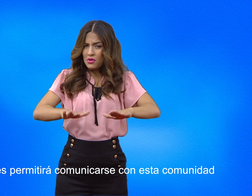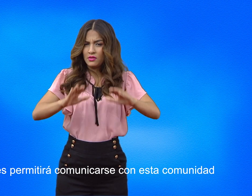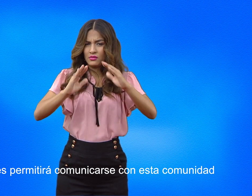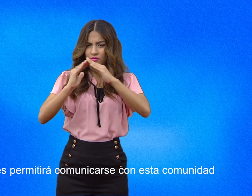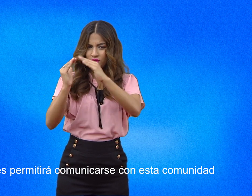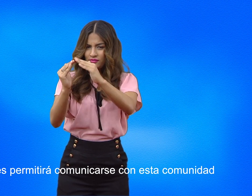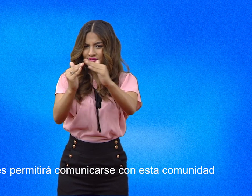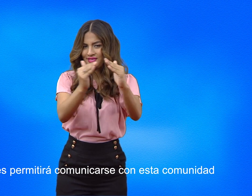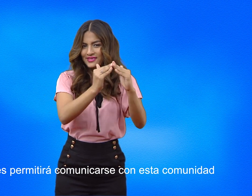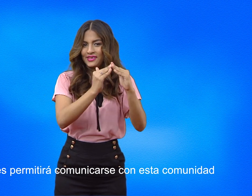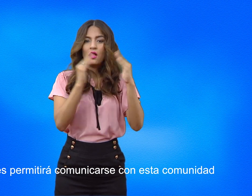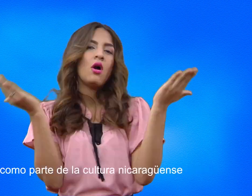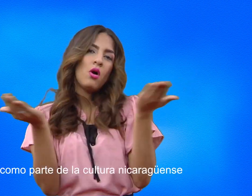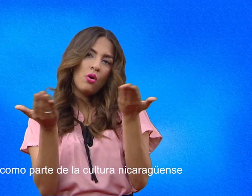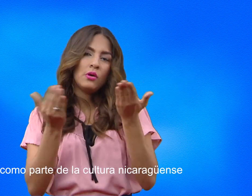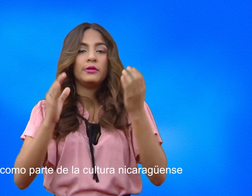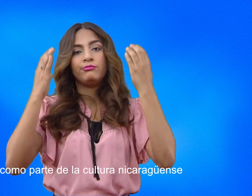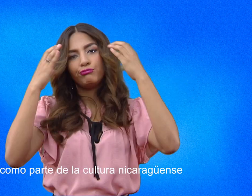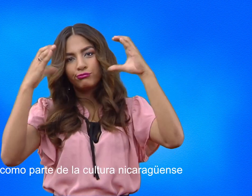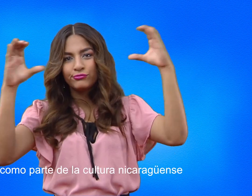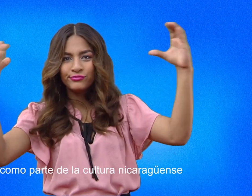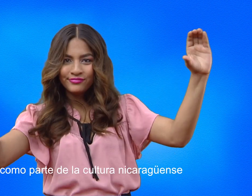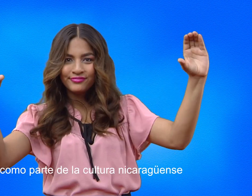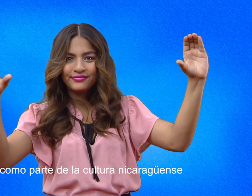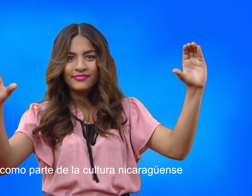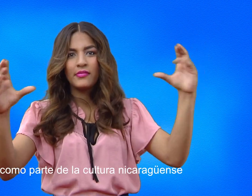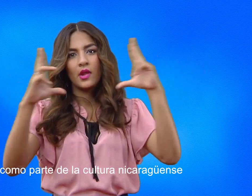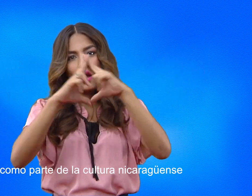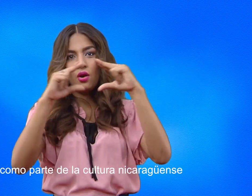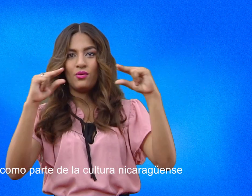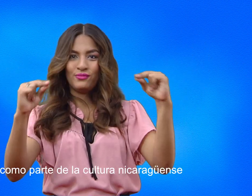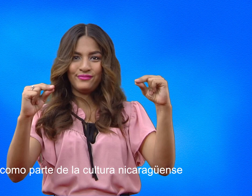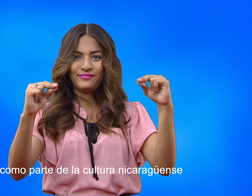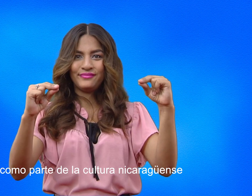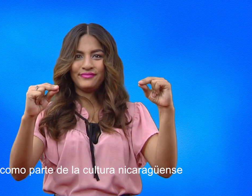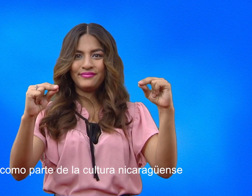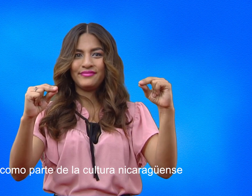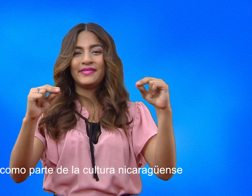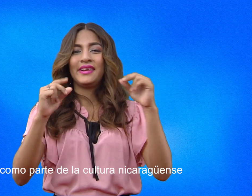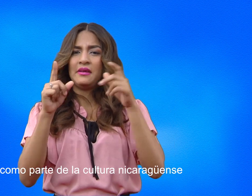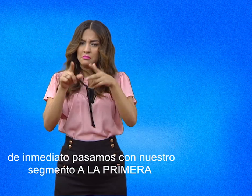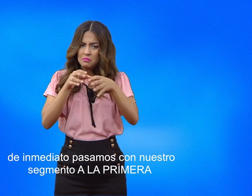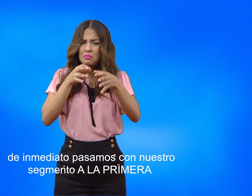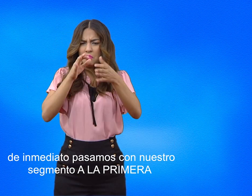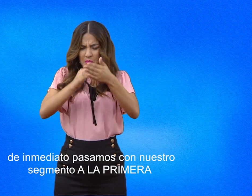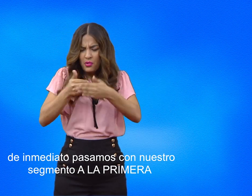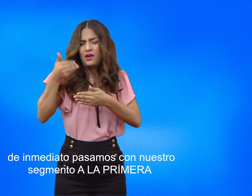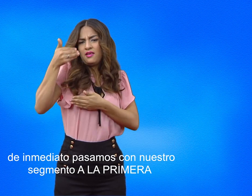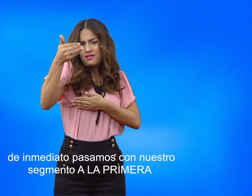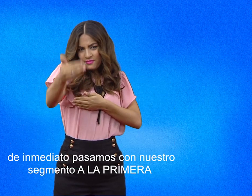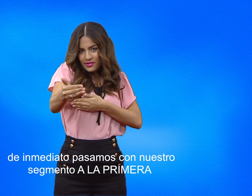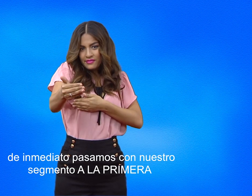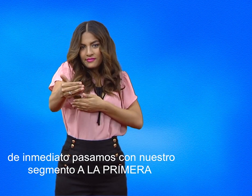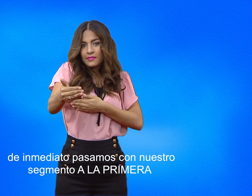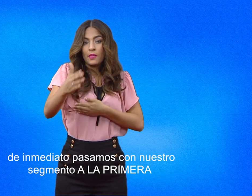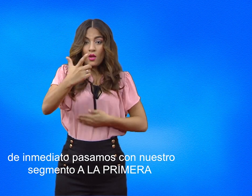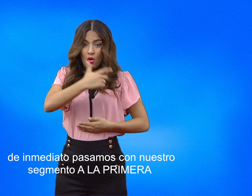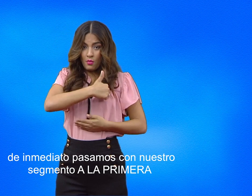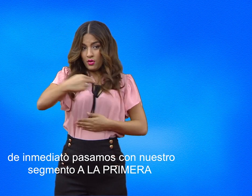esta comunidad como parte de la cultura nicaragüense. De inmediato pasamos a